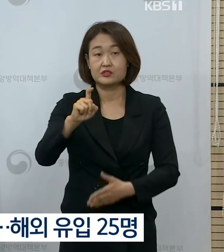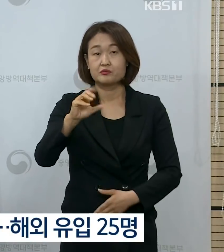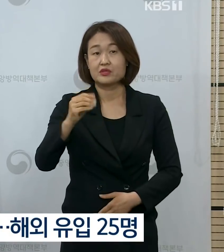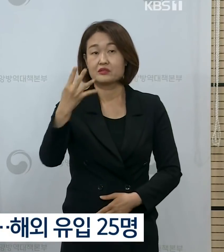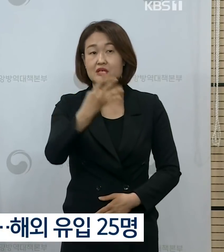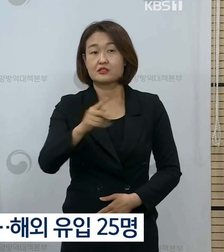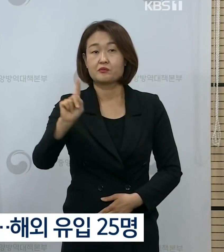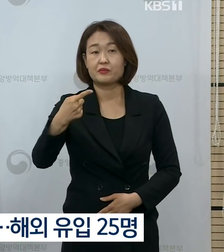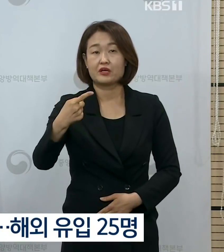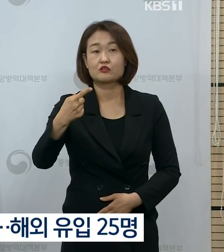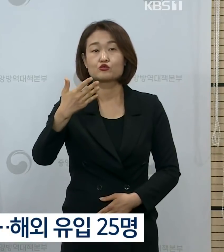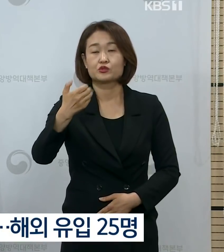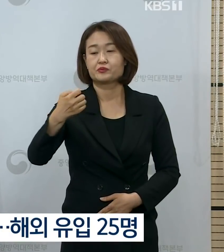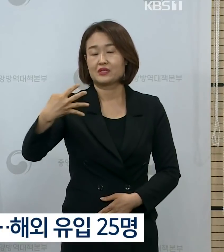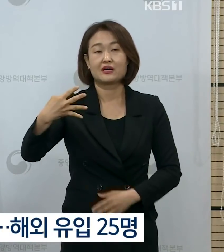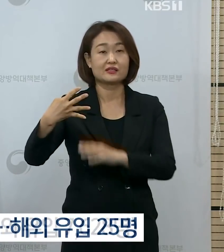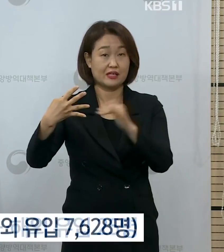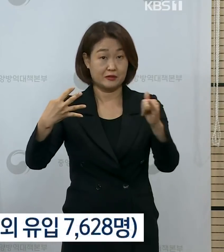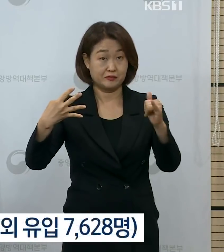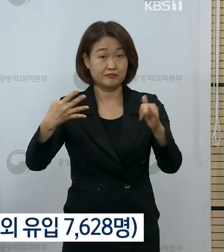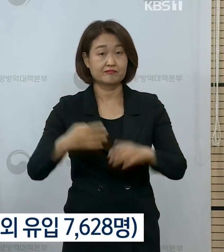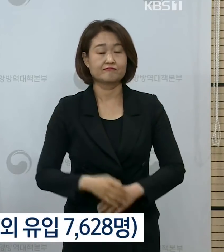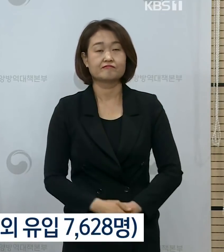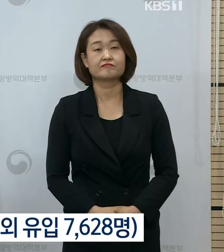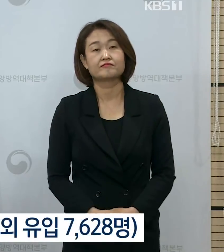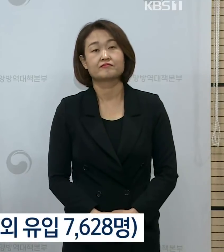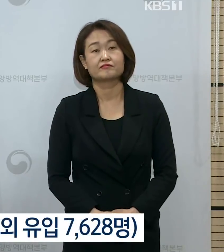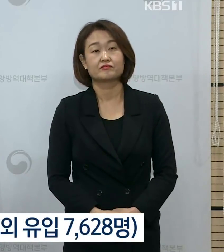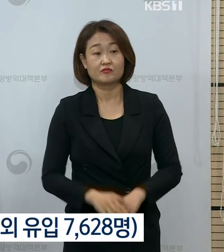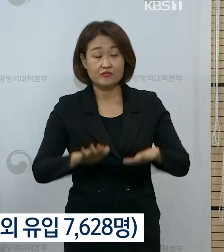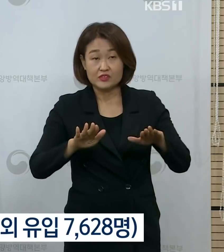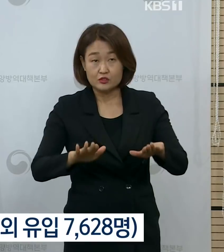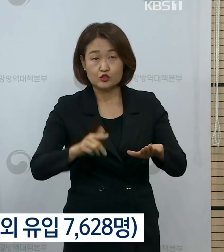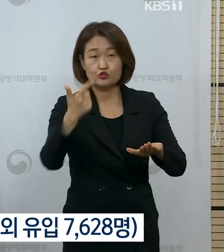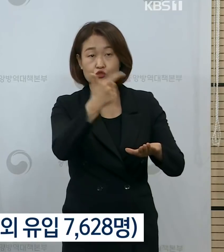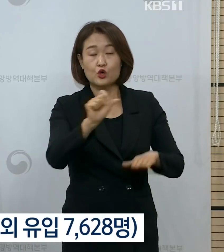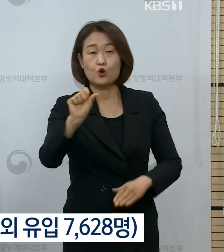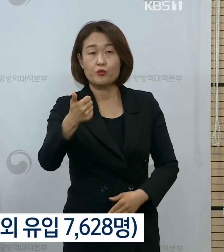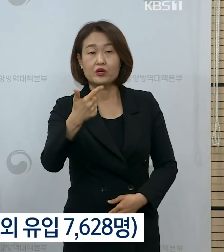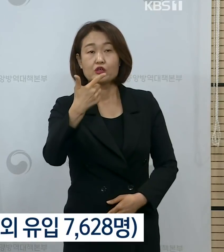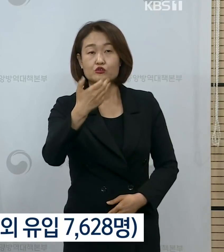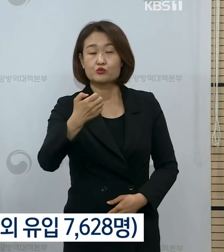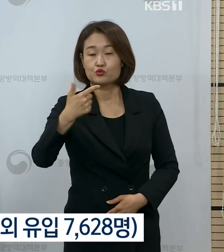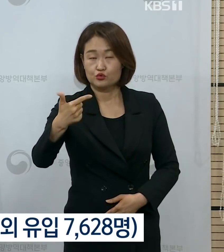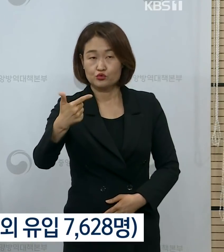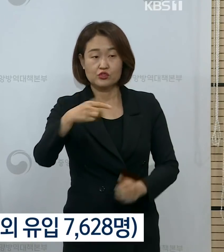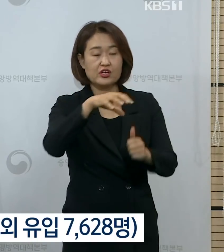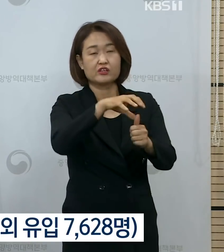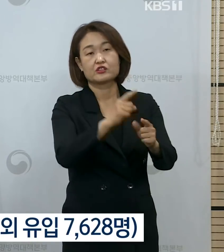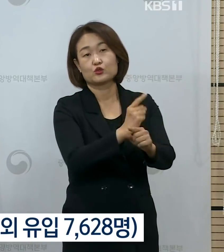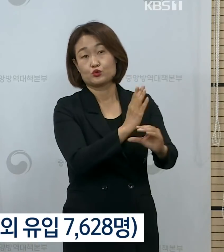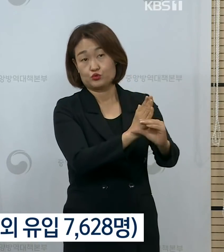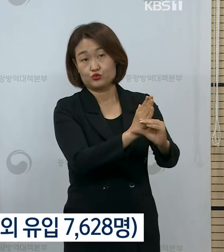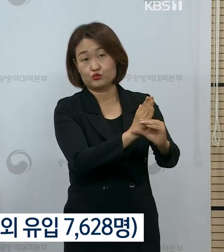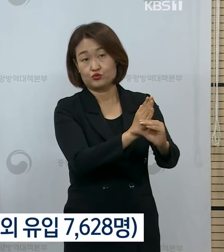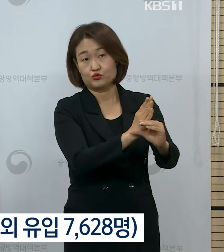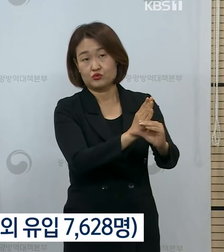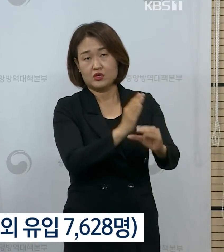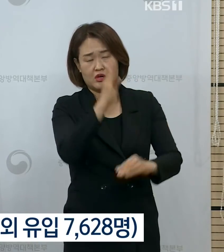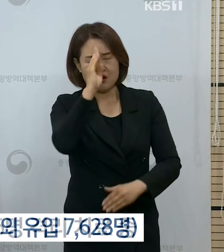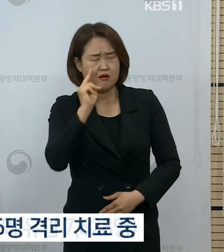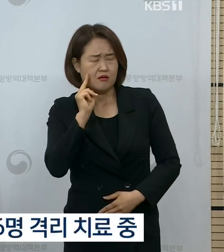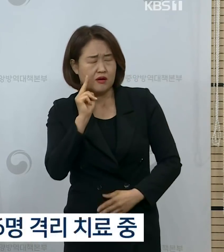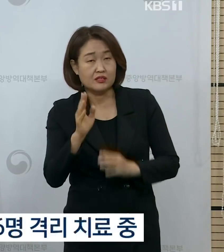10만 4,194명입니다. 현재는 6,596명이 격리 중에 있으시고